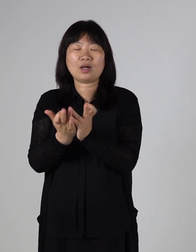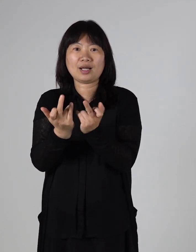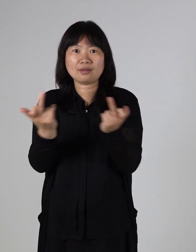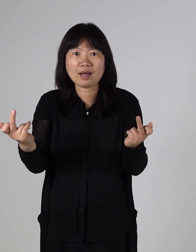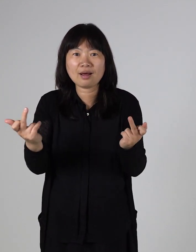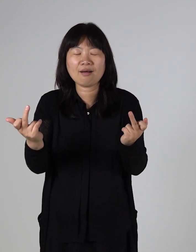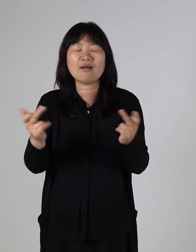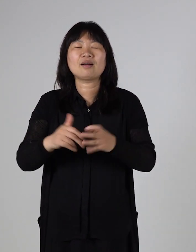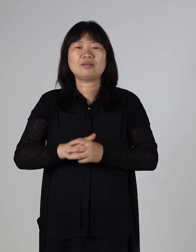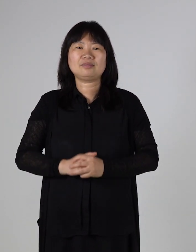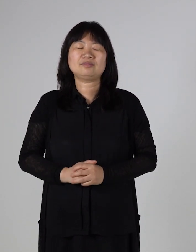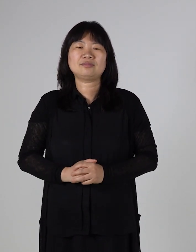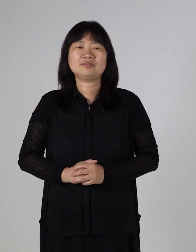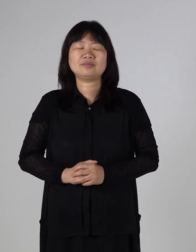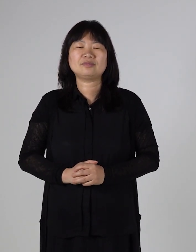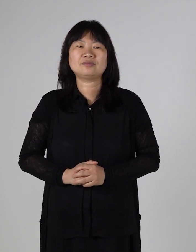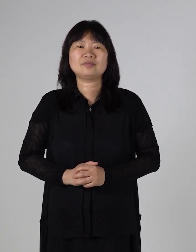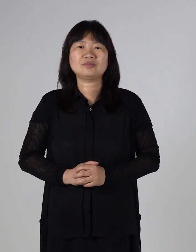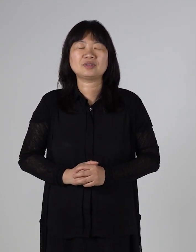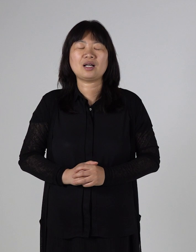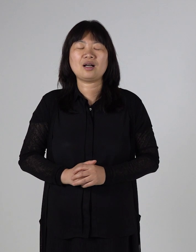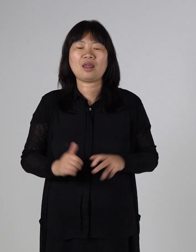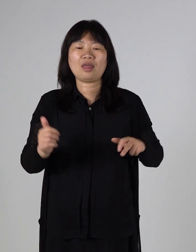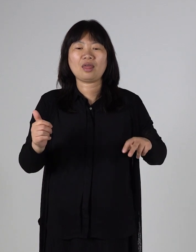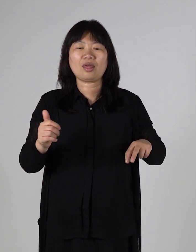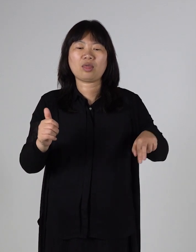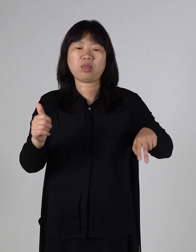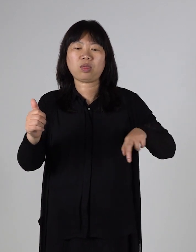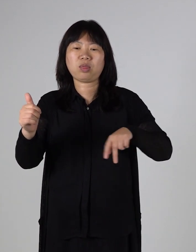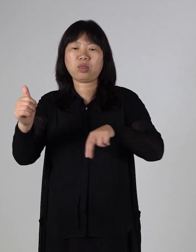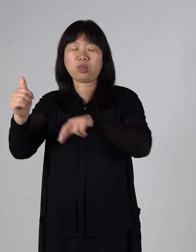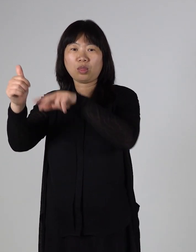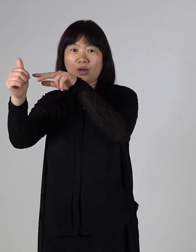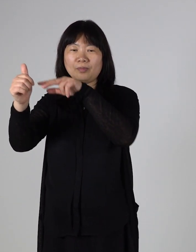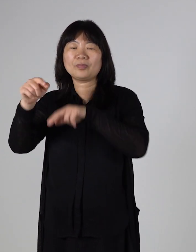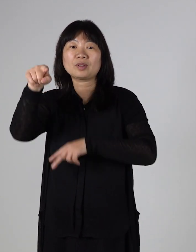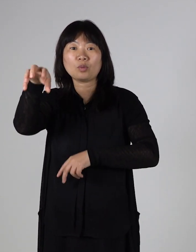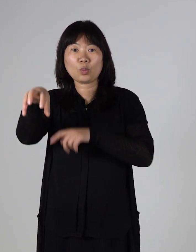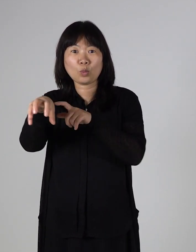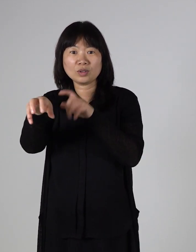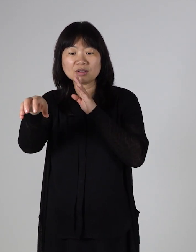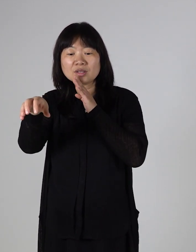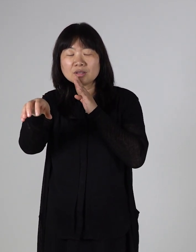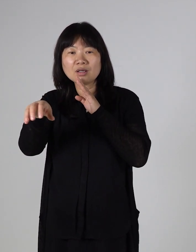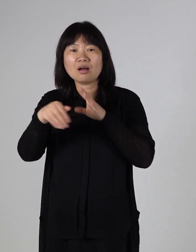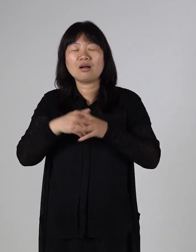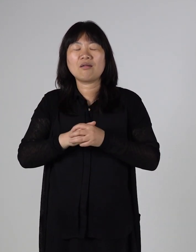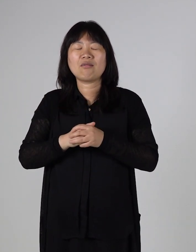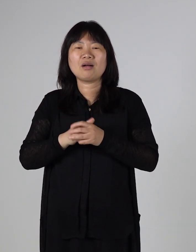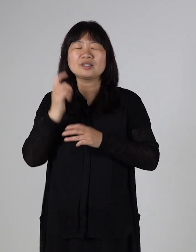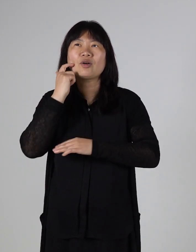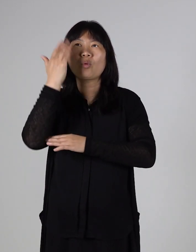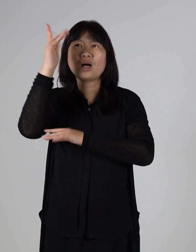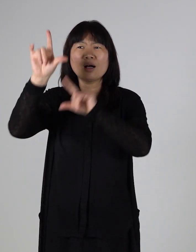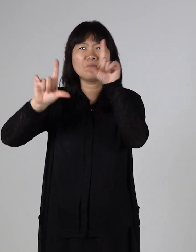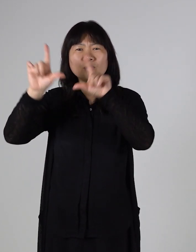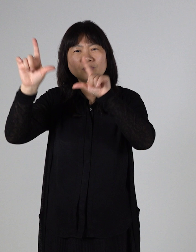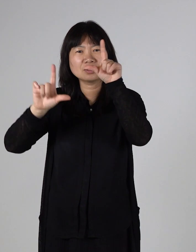변화산이라고 일컬어졌던 산에 오르신 겁니다. 거기에서 어마어마한 영광의